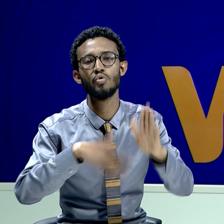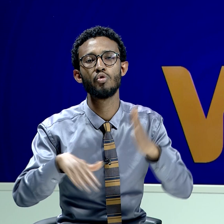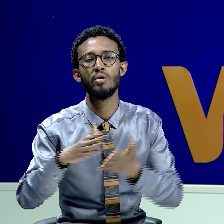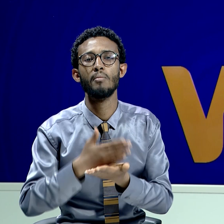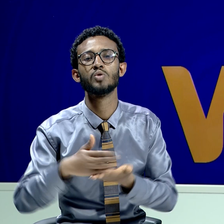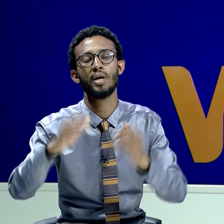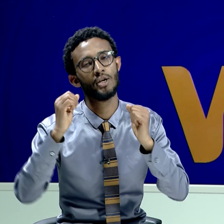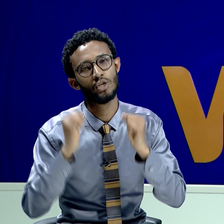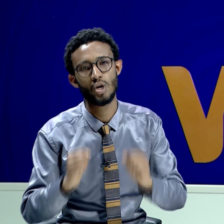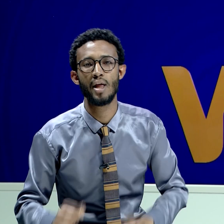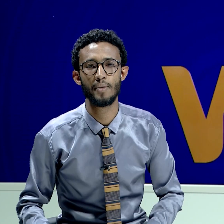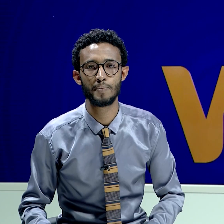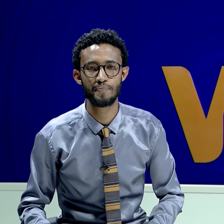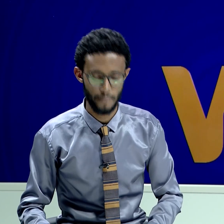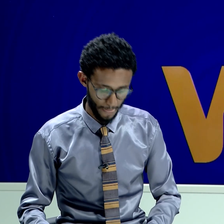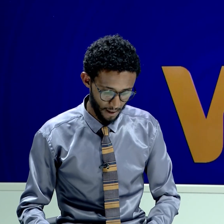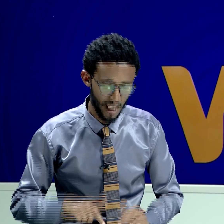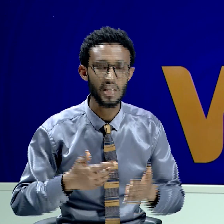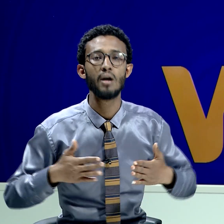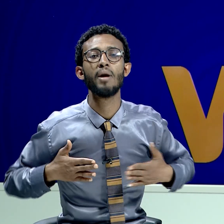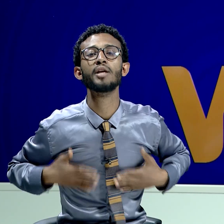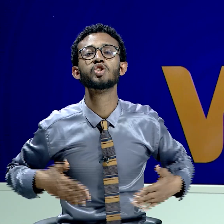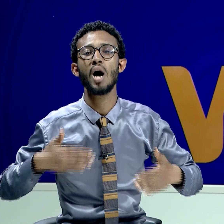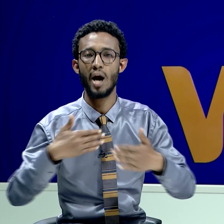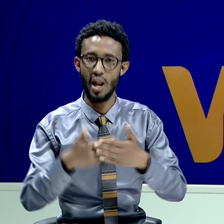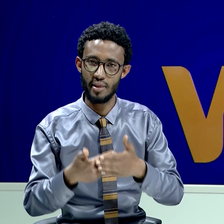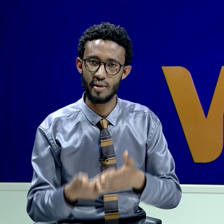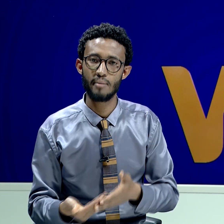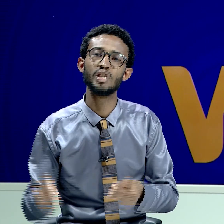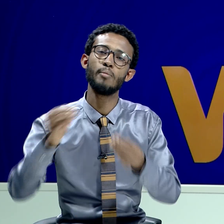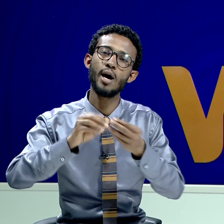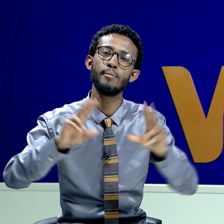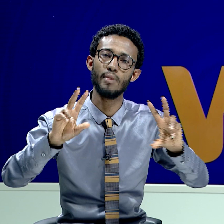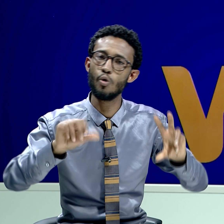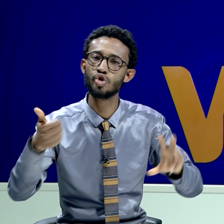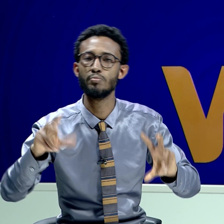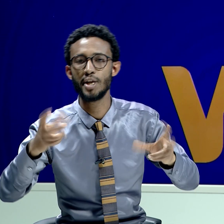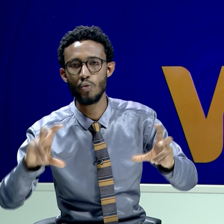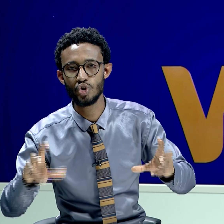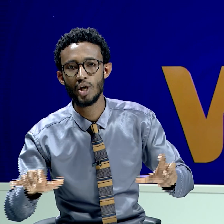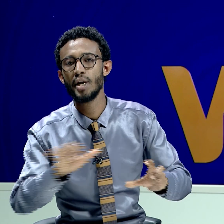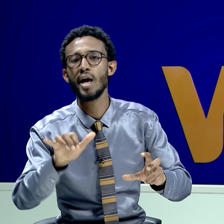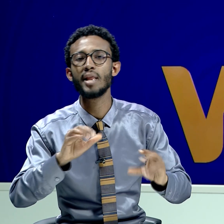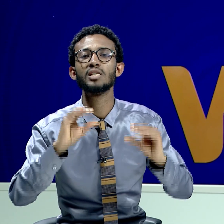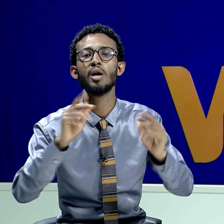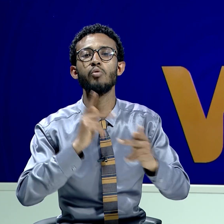ችግሩ በስበገድ ይቻላል። እዚ ወለደርሽዋ አካላት ለጨማሪ ሌሎች ሚዲያዎች እንደ አይነት አስተማሪ